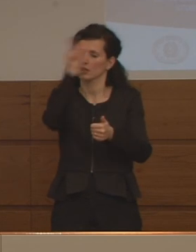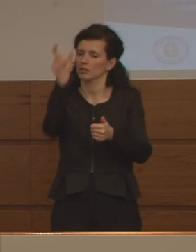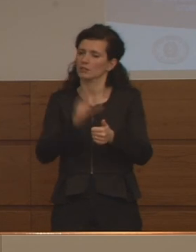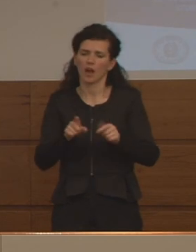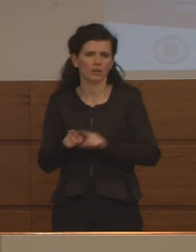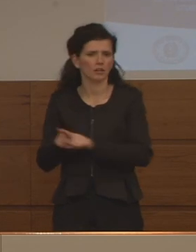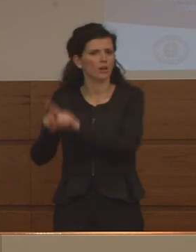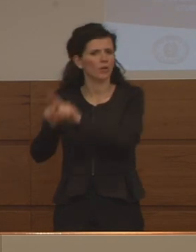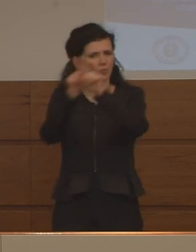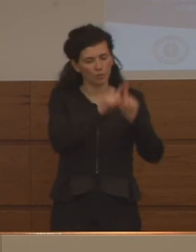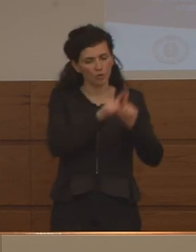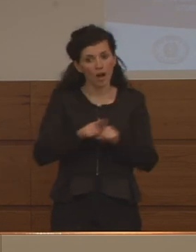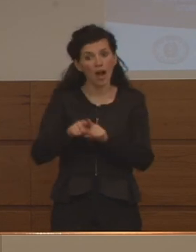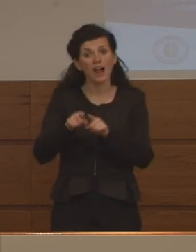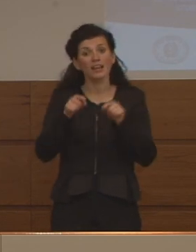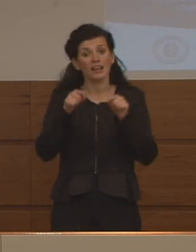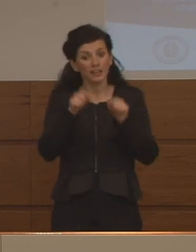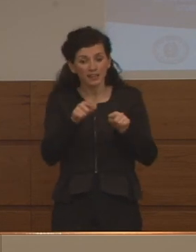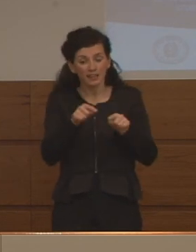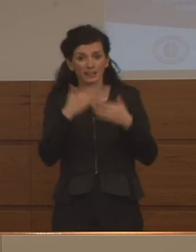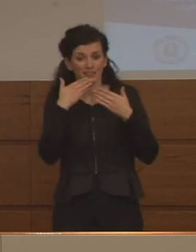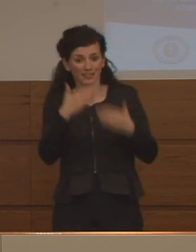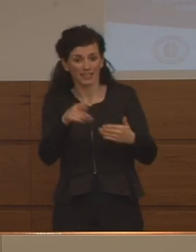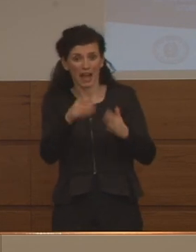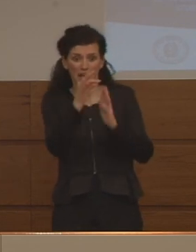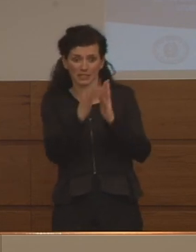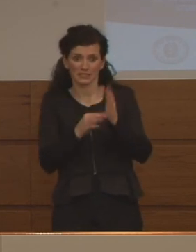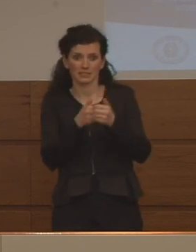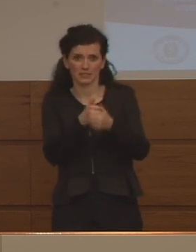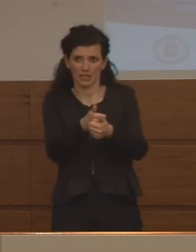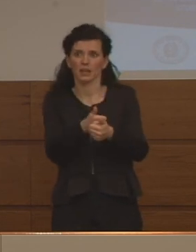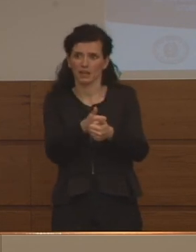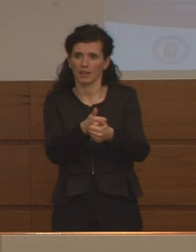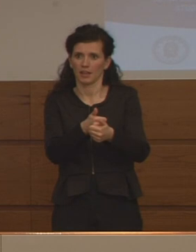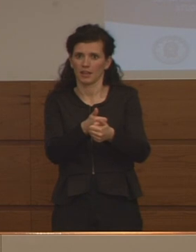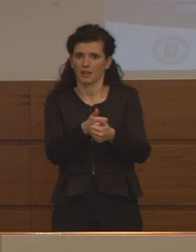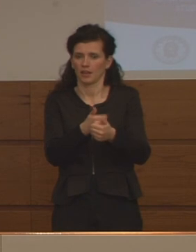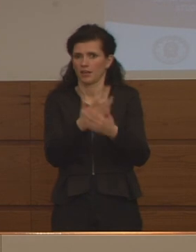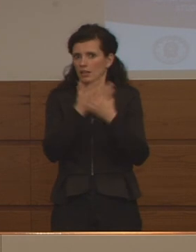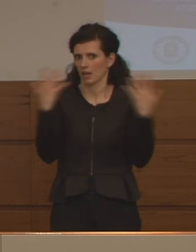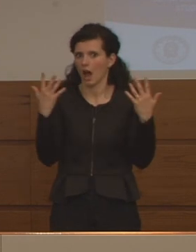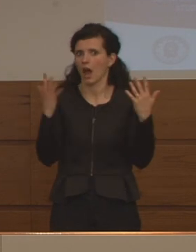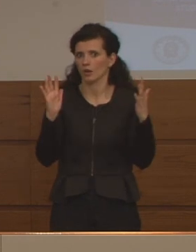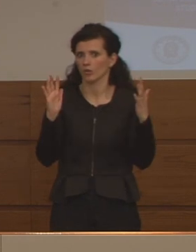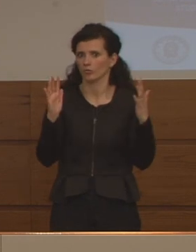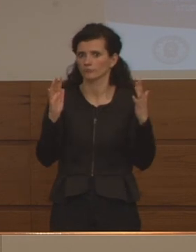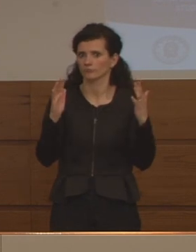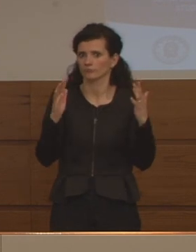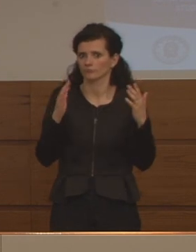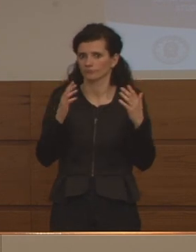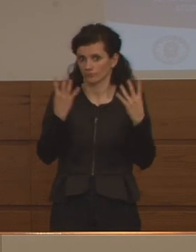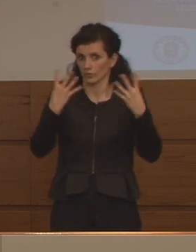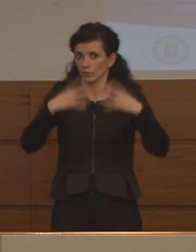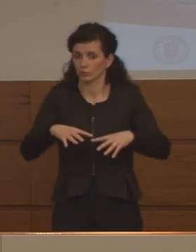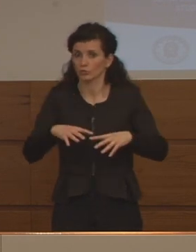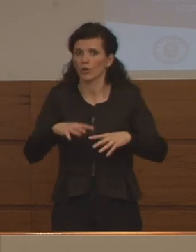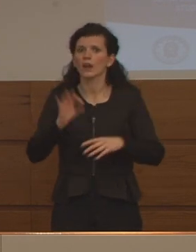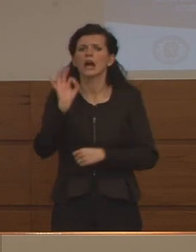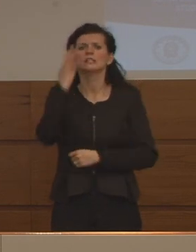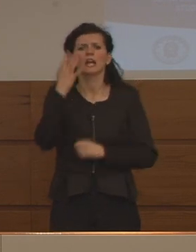maniera marcatissima ve lo siete sentito raccontare in tanti modi che senza queste misure